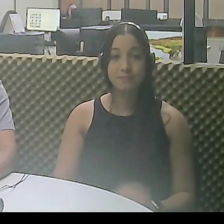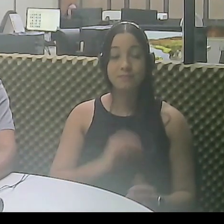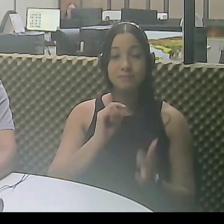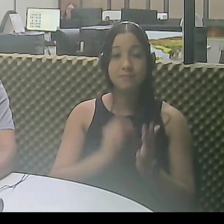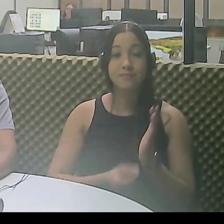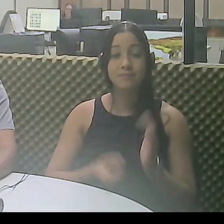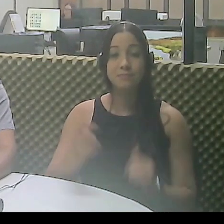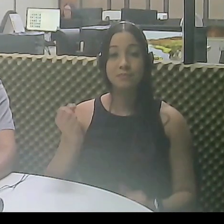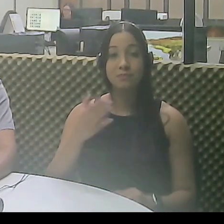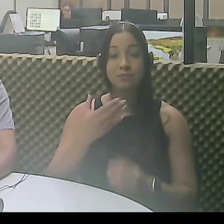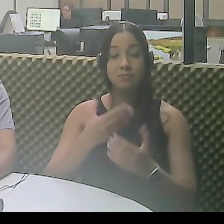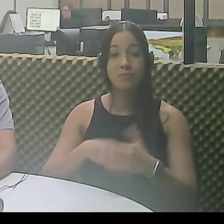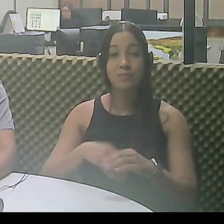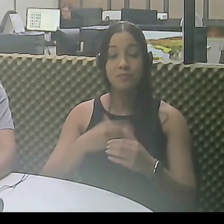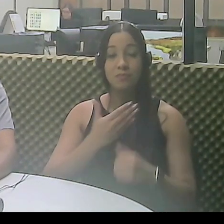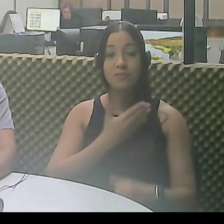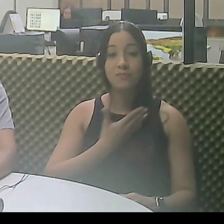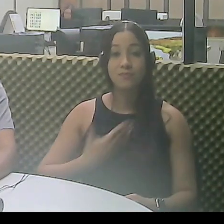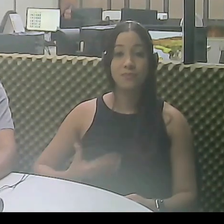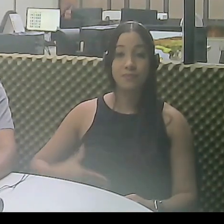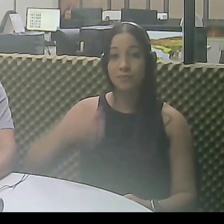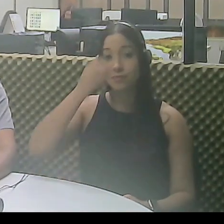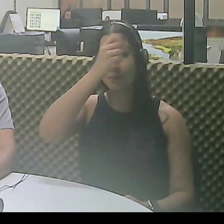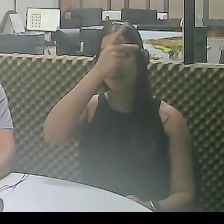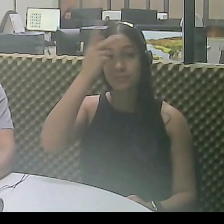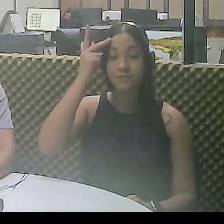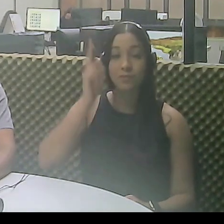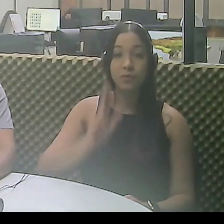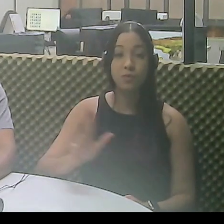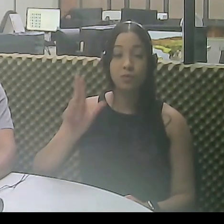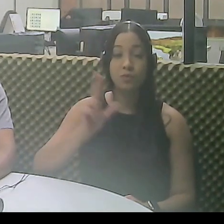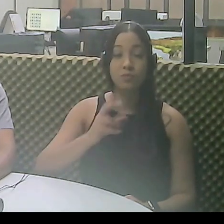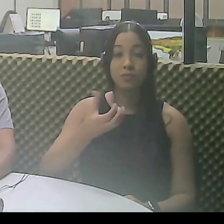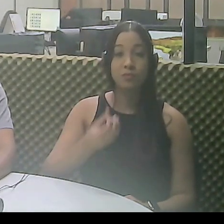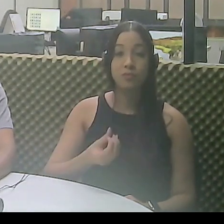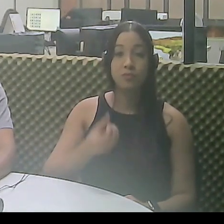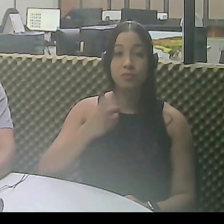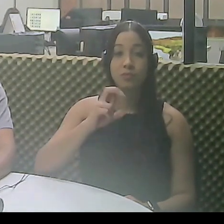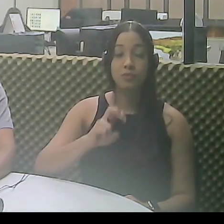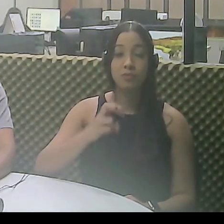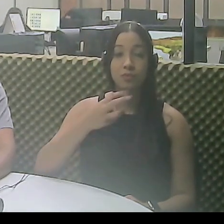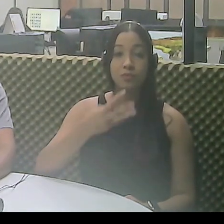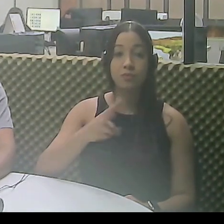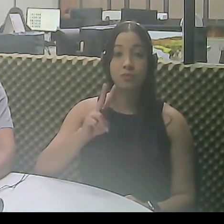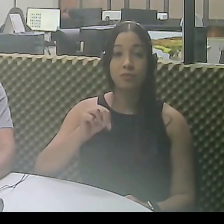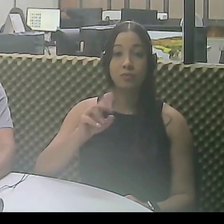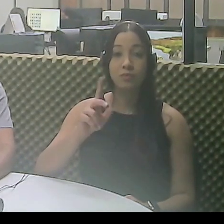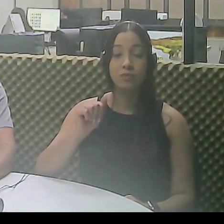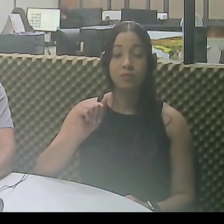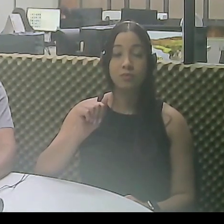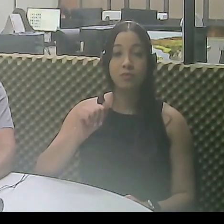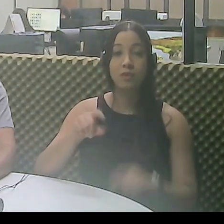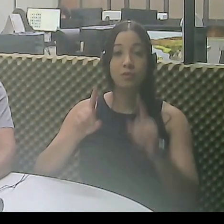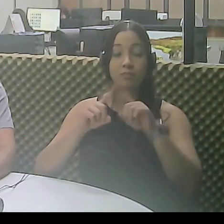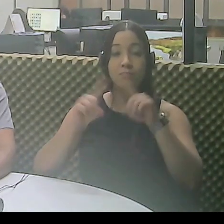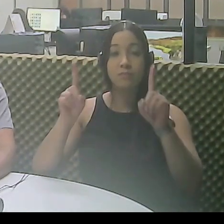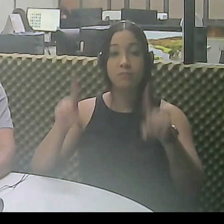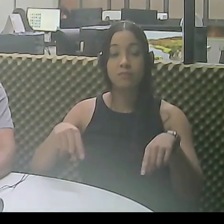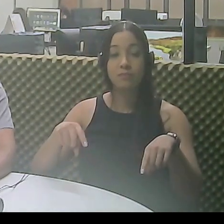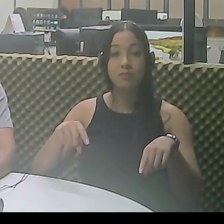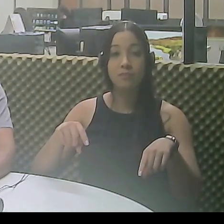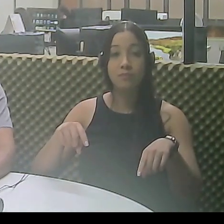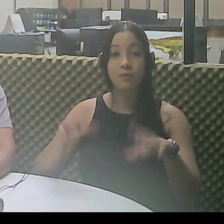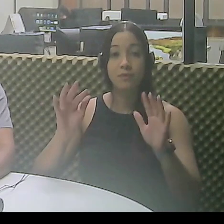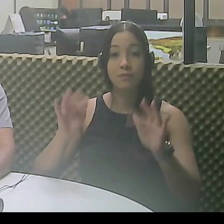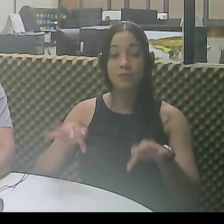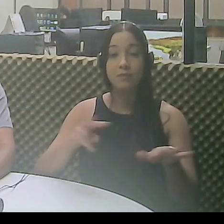Inscrições para o novo concurso público da Prefeitura de Uberlândia, que oferece 653 vagas para cargos efetivos, se